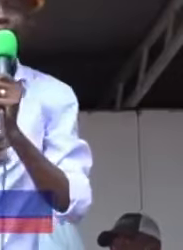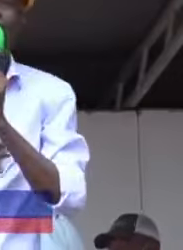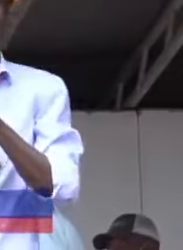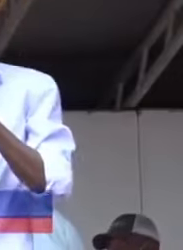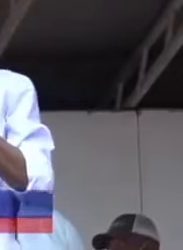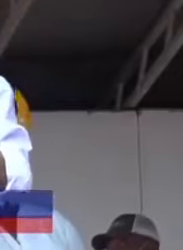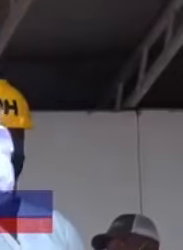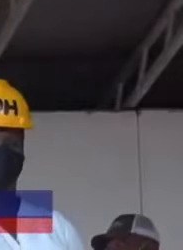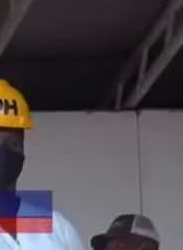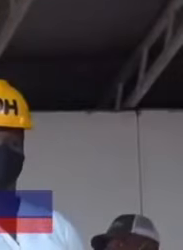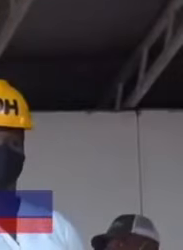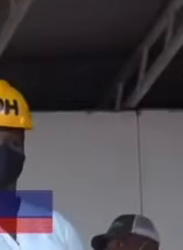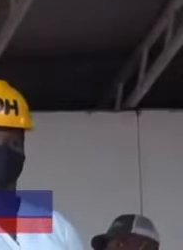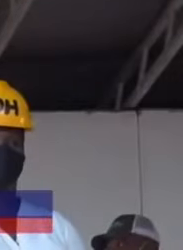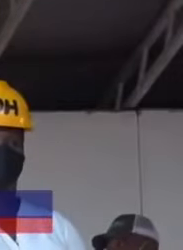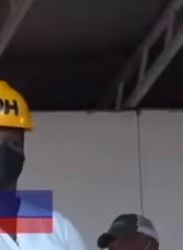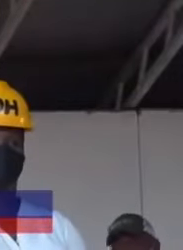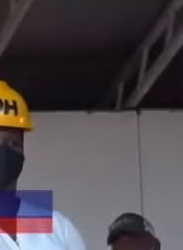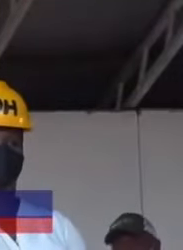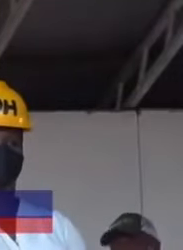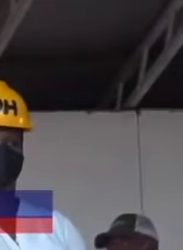Ça veut dire,